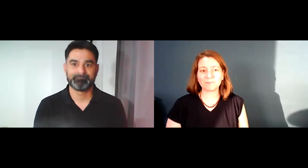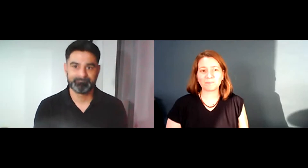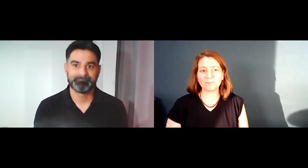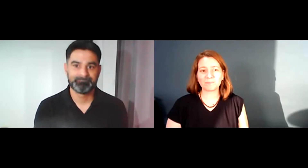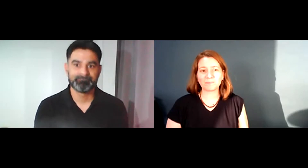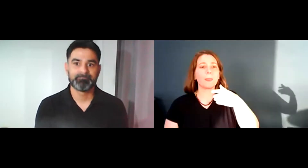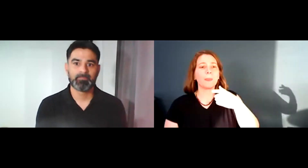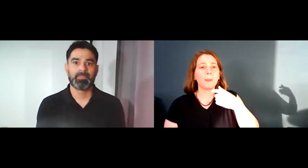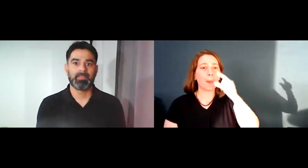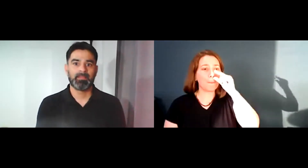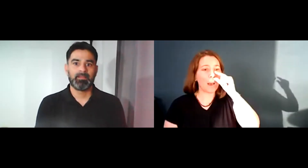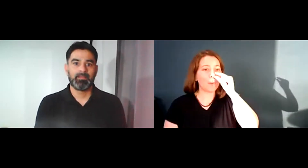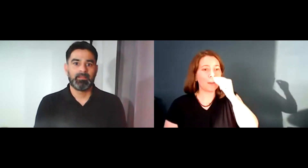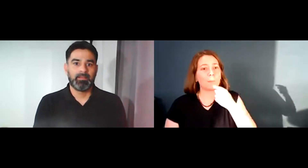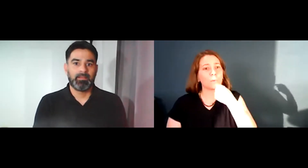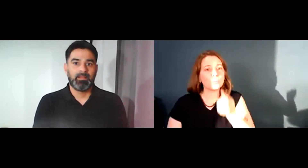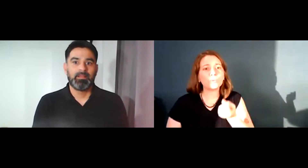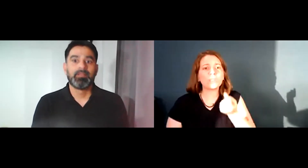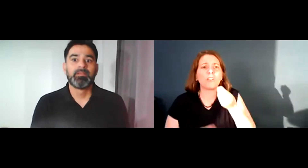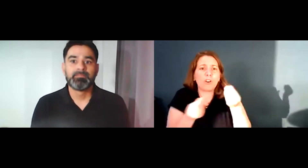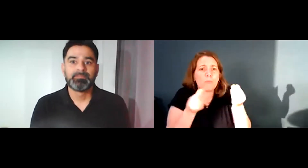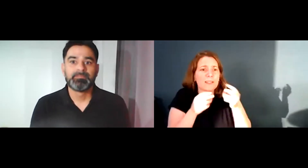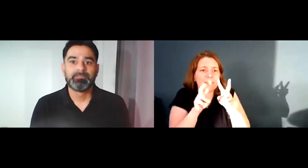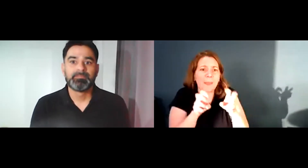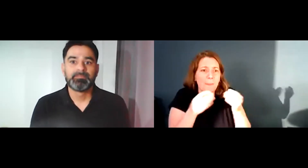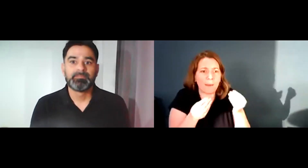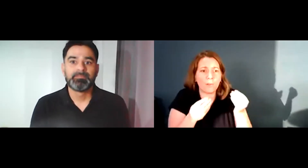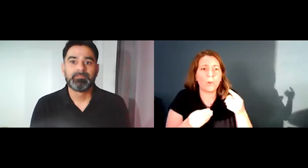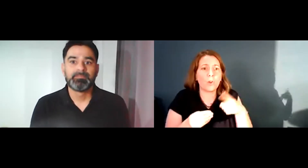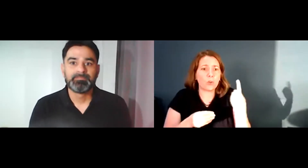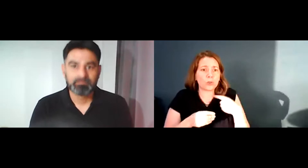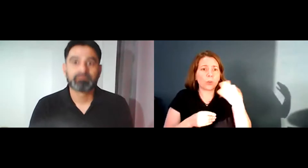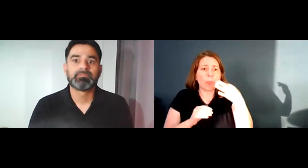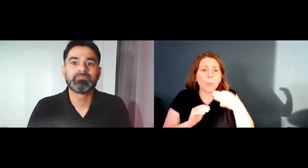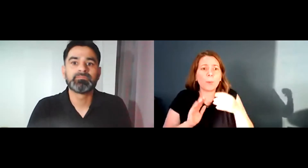inscribirnos nuevamente en febrero, más o menos.